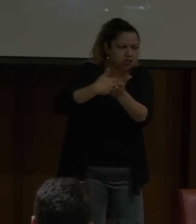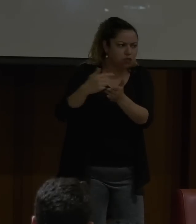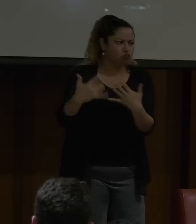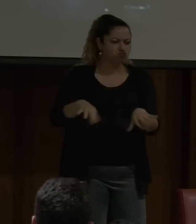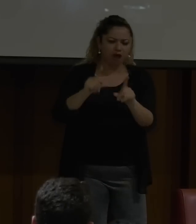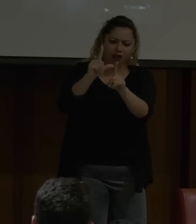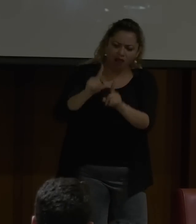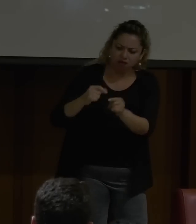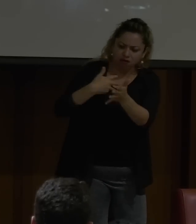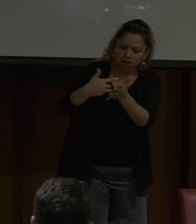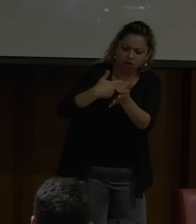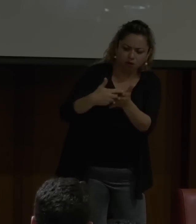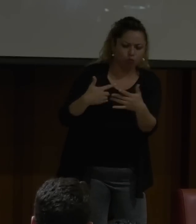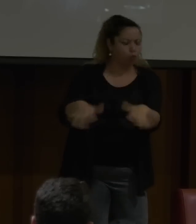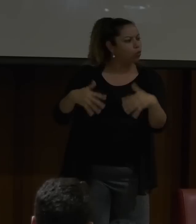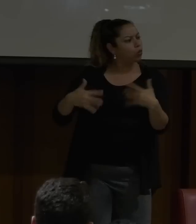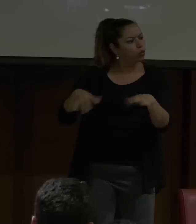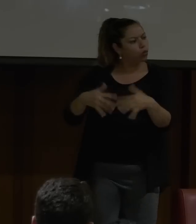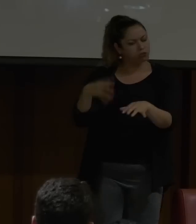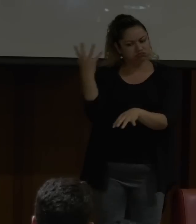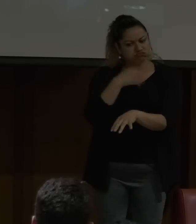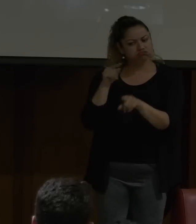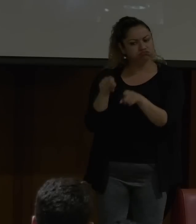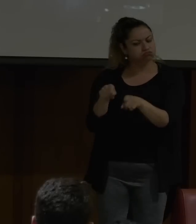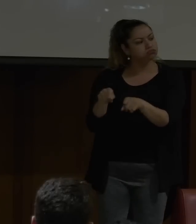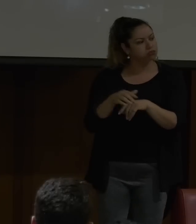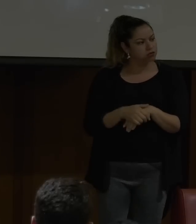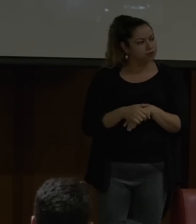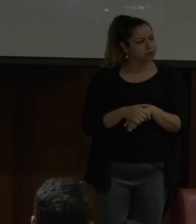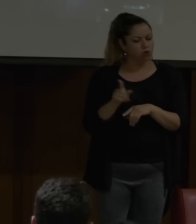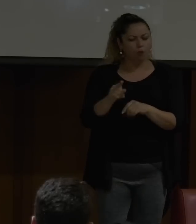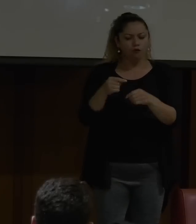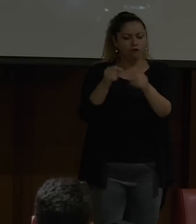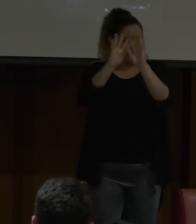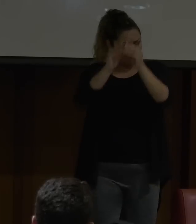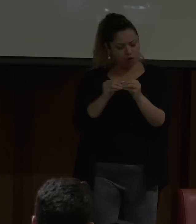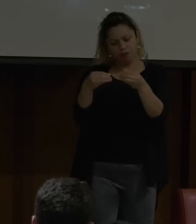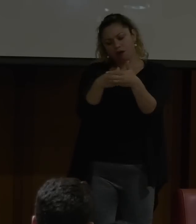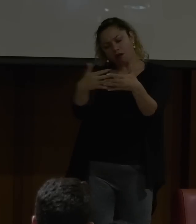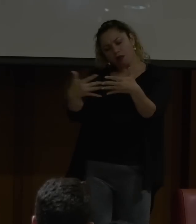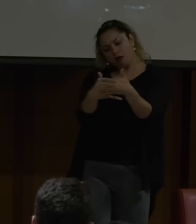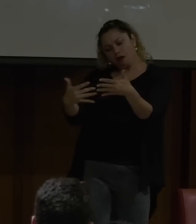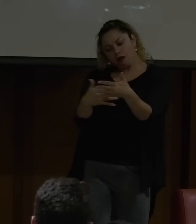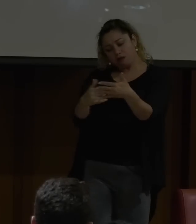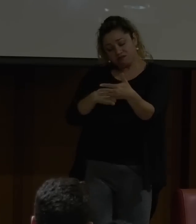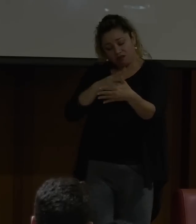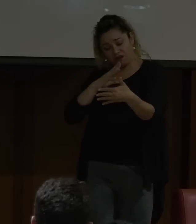unas letras maravillosas. La forma, la narrativa de Escalona, yo creo